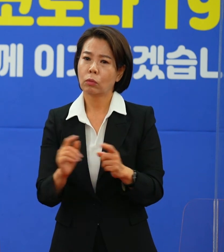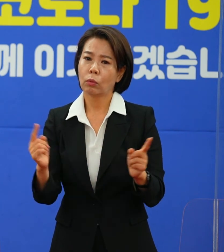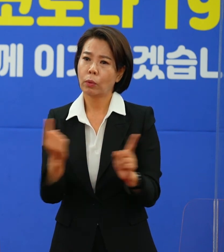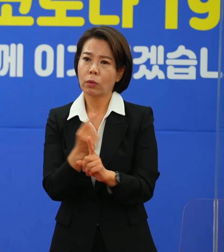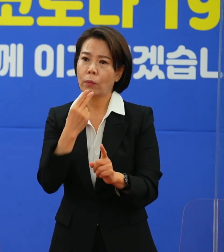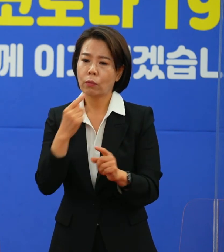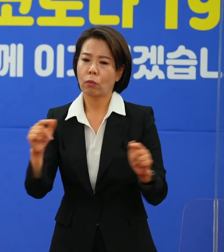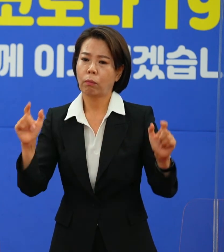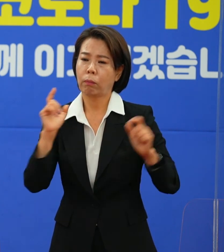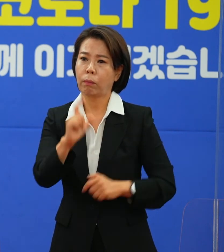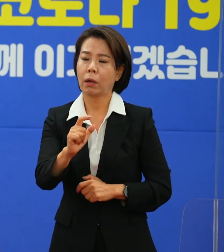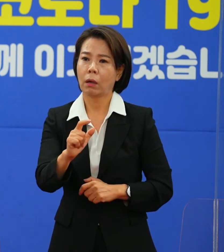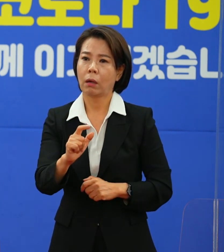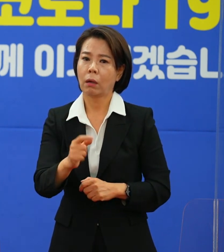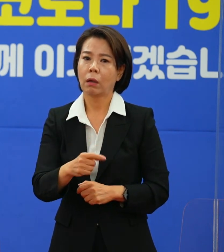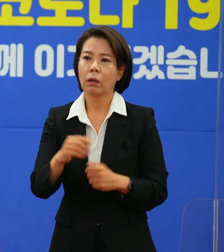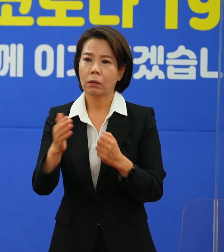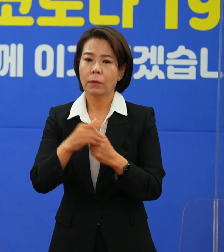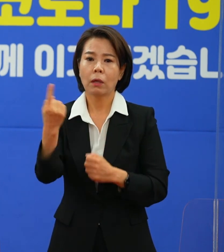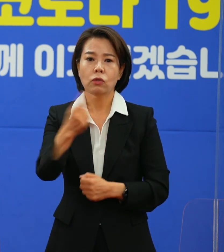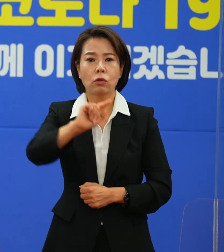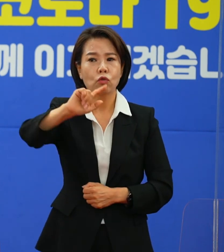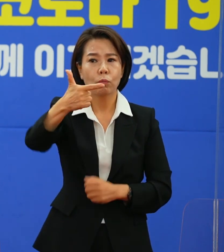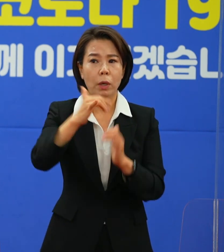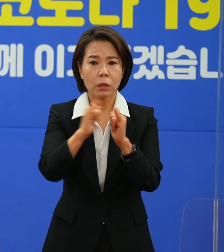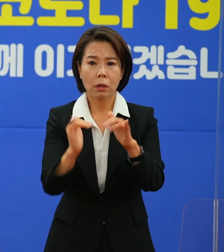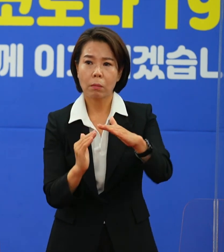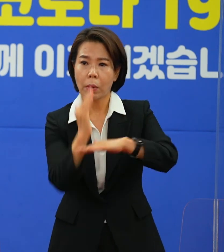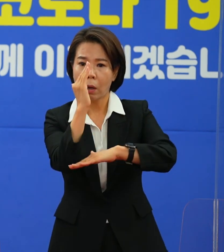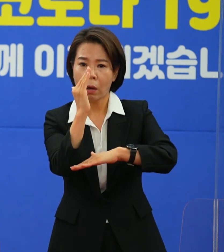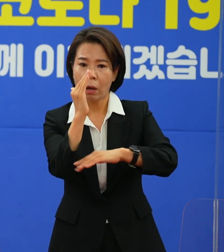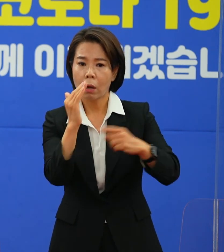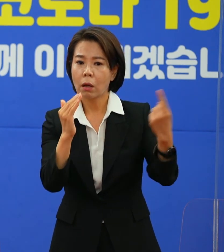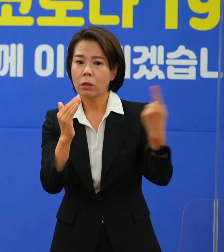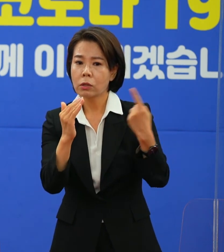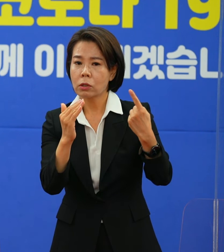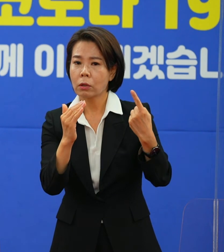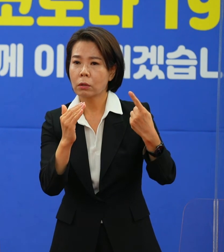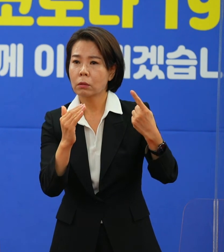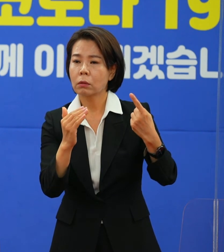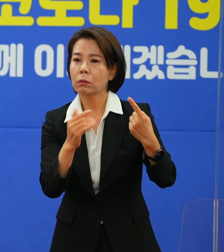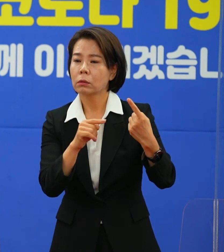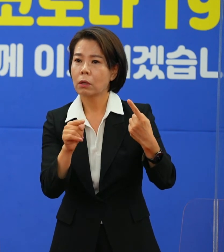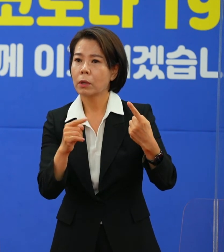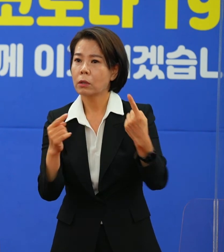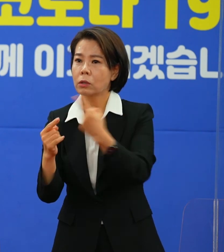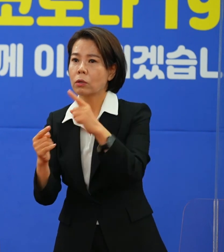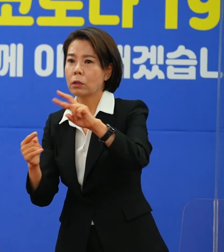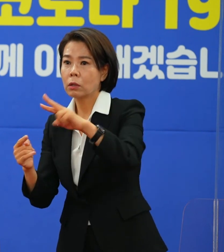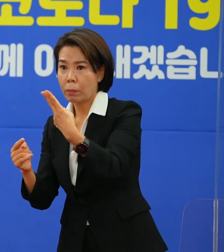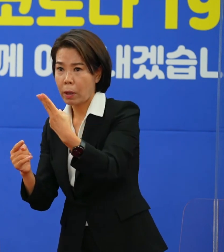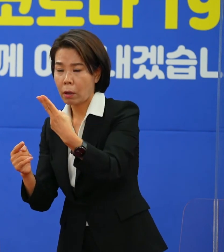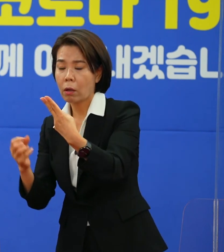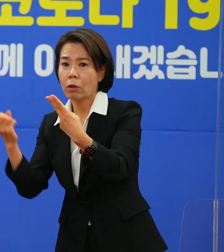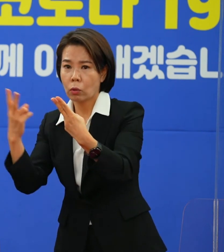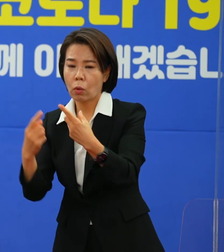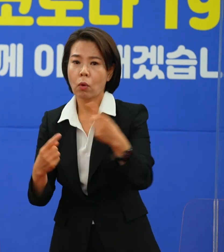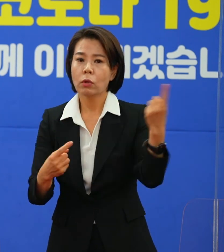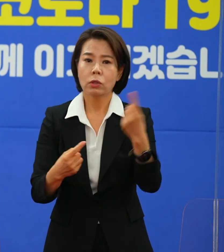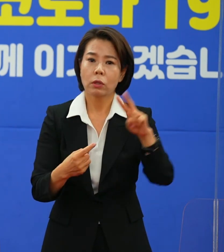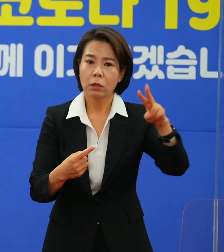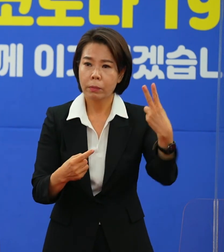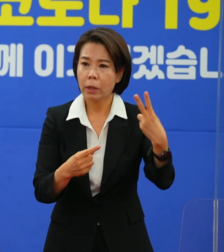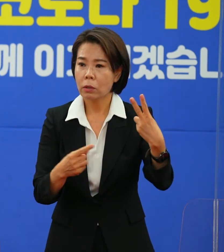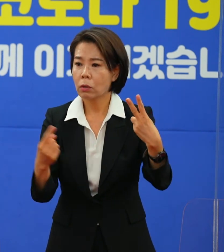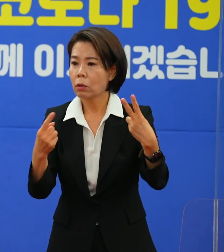그리고 1,600명을 넘어섰다는 건 1,000명에서 1,200명을 넘어서는 것과 1,500명에서